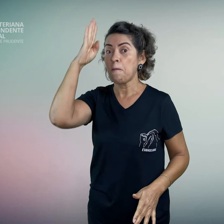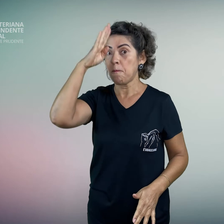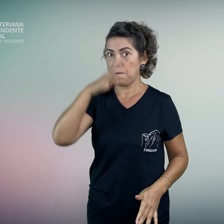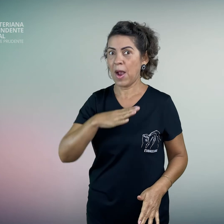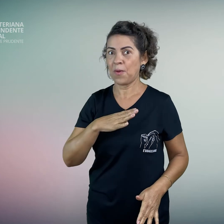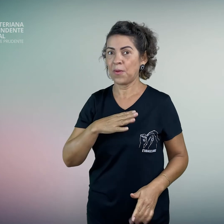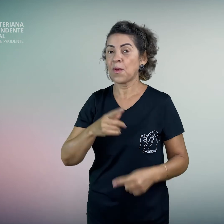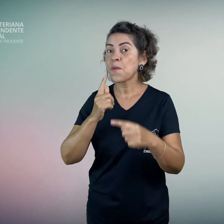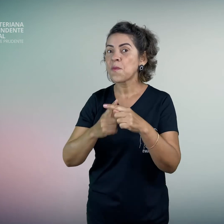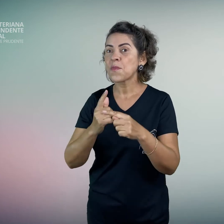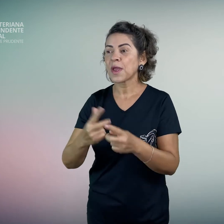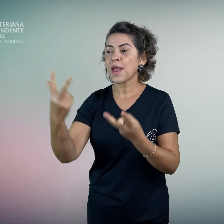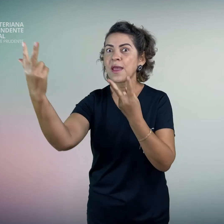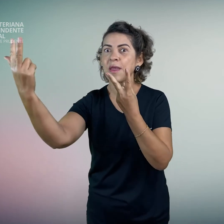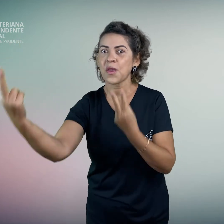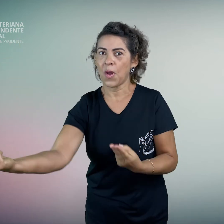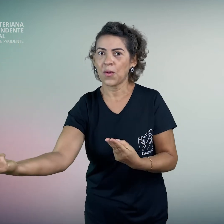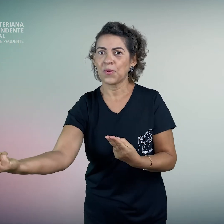Jefté se identifica com os malfeitores.